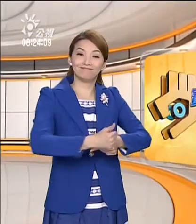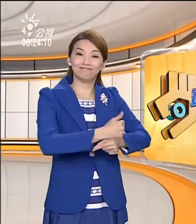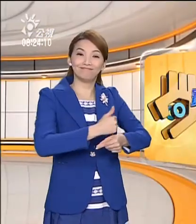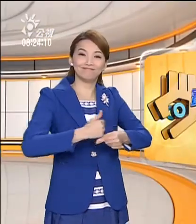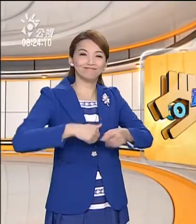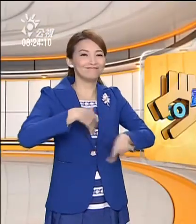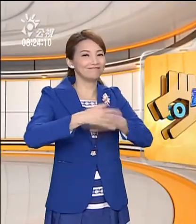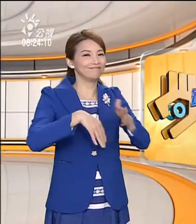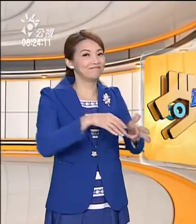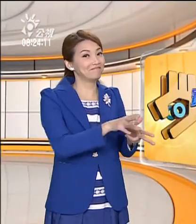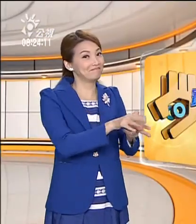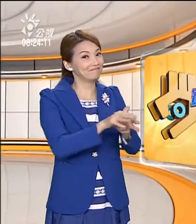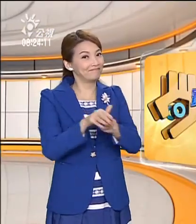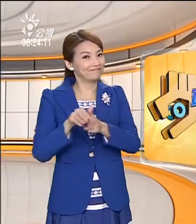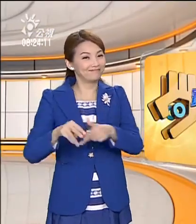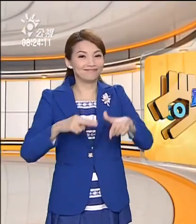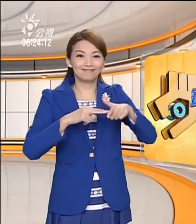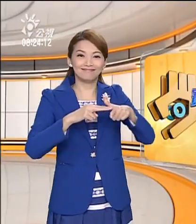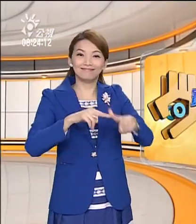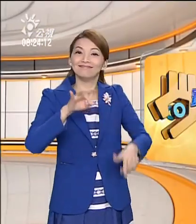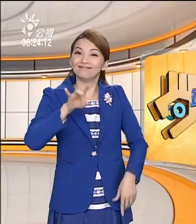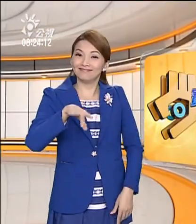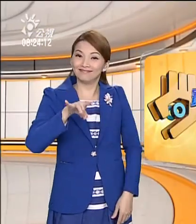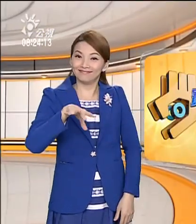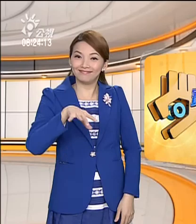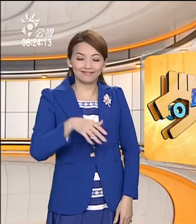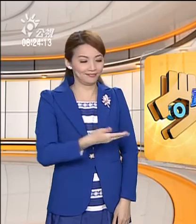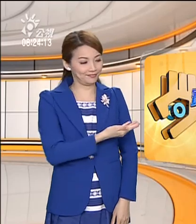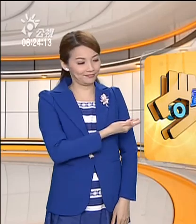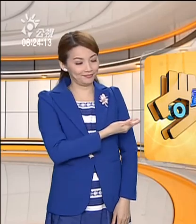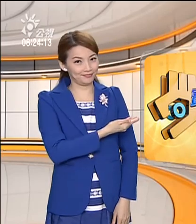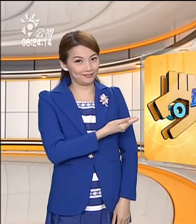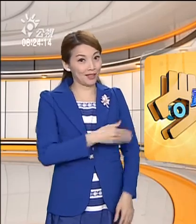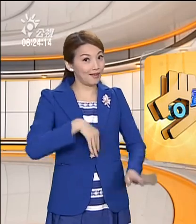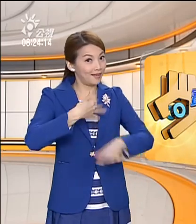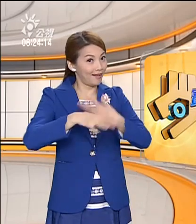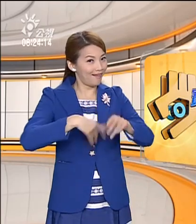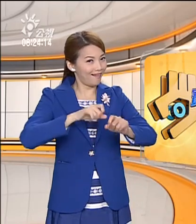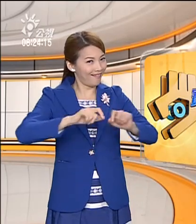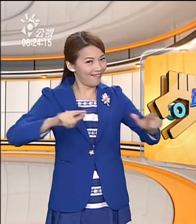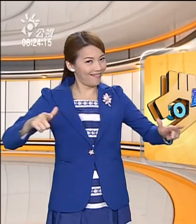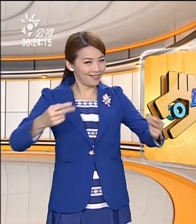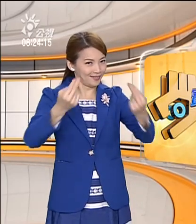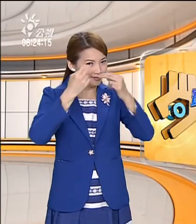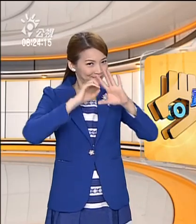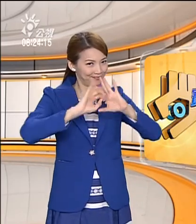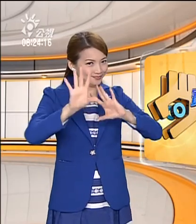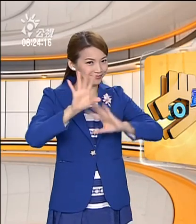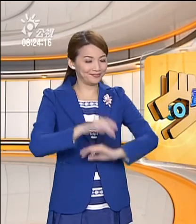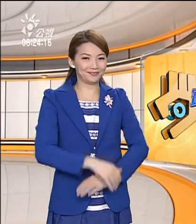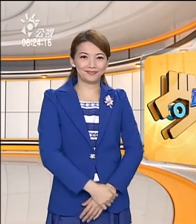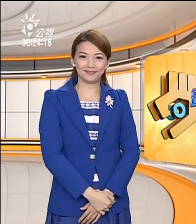而宝岛手透透单元，这个礼拜我们来学学斗六的手语有哪些笔法。